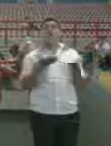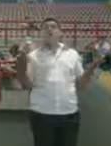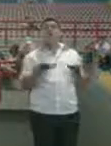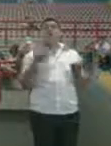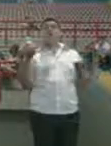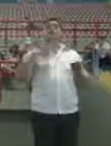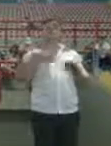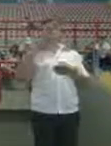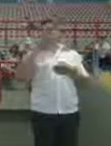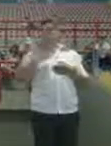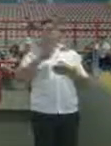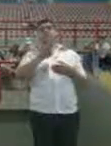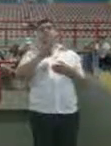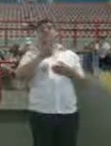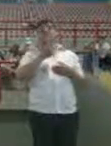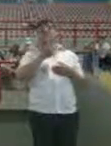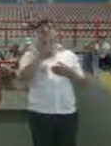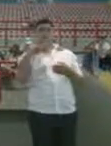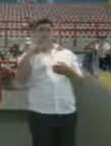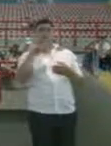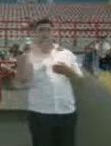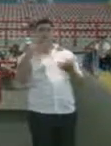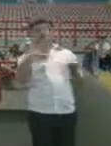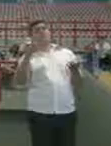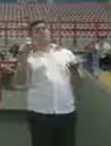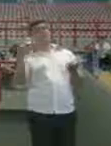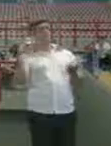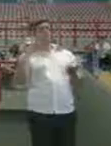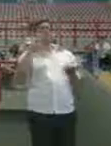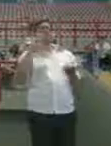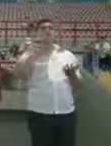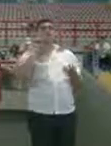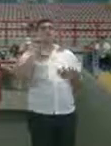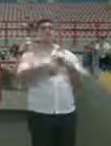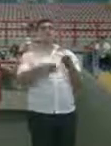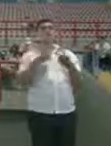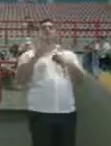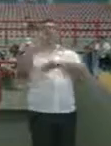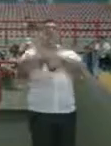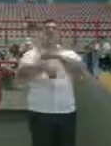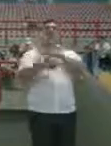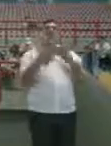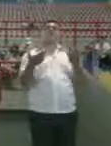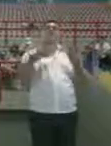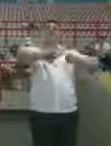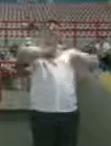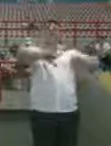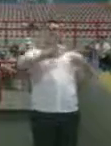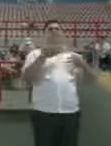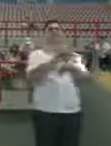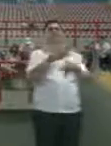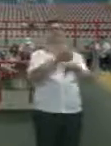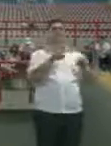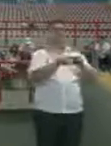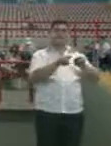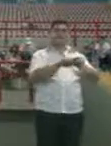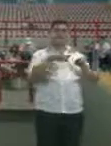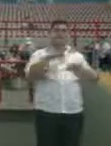metropolitana de Fortaleza, hoje industrialização é o Cariri, é Sobral, é Quixadá. Então, as cidades,